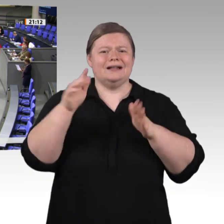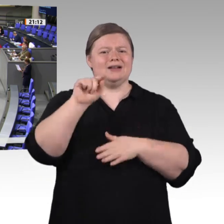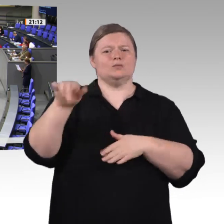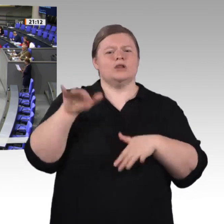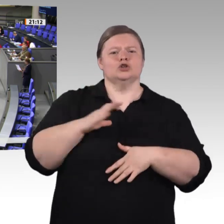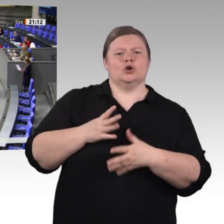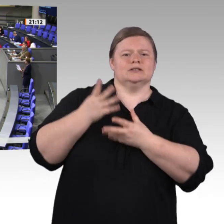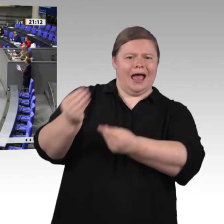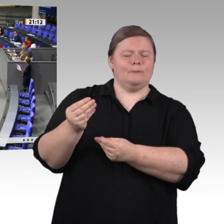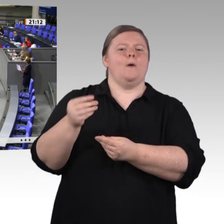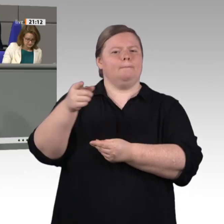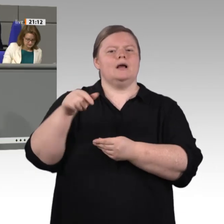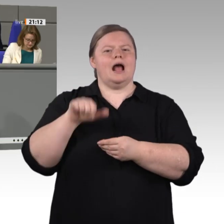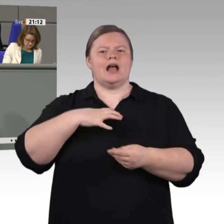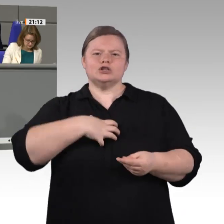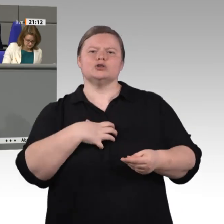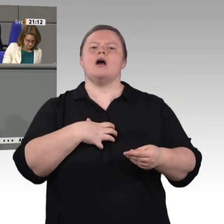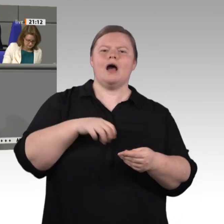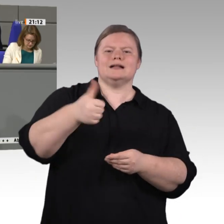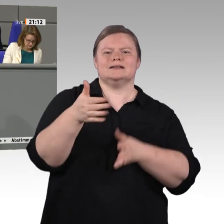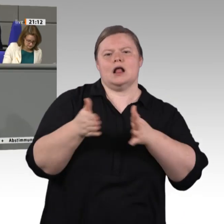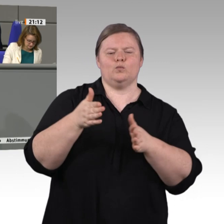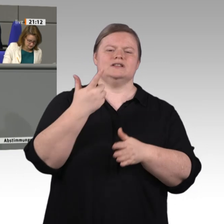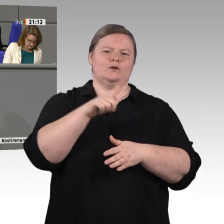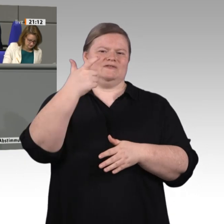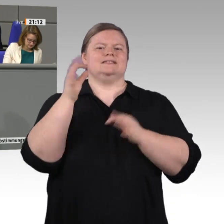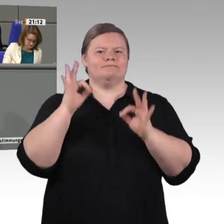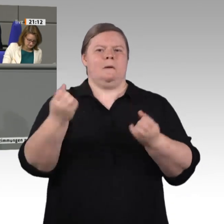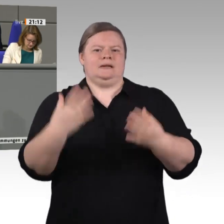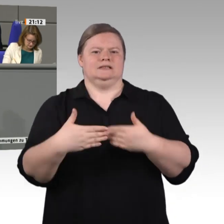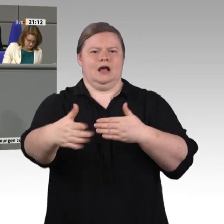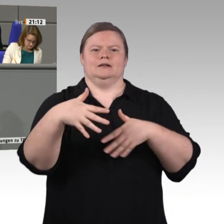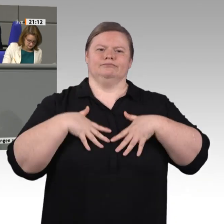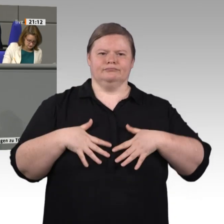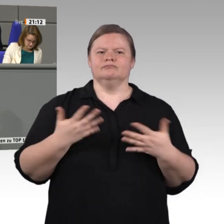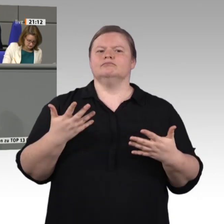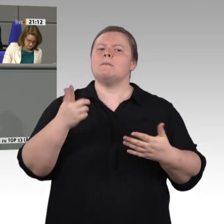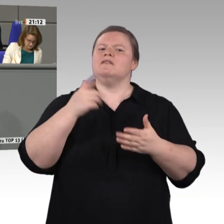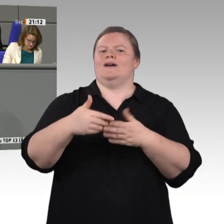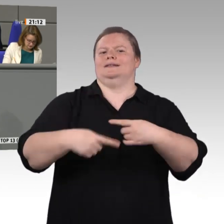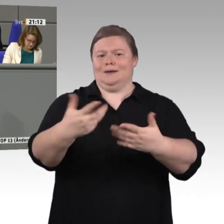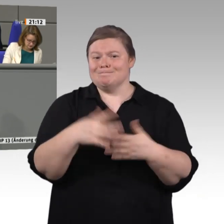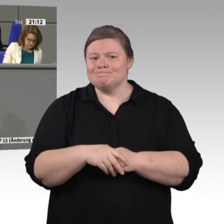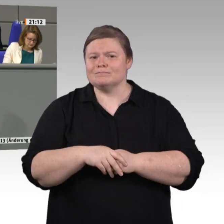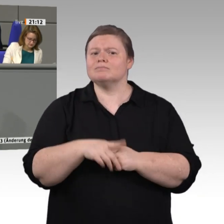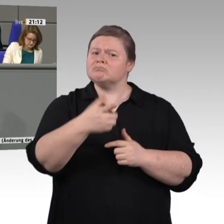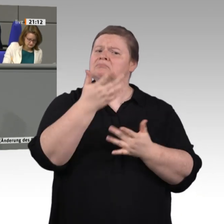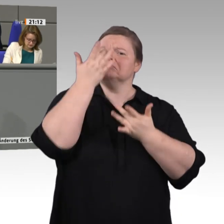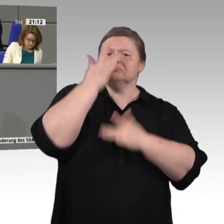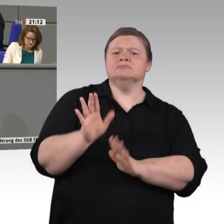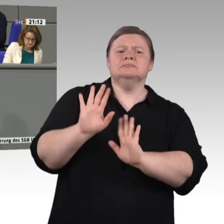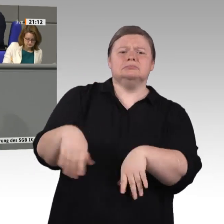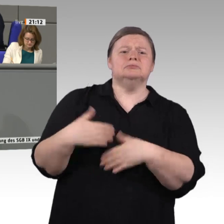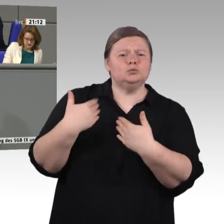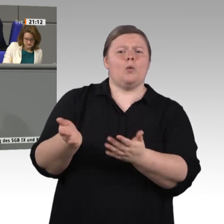sich handlungsfähig zeigen können, indem Sie diese Dinge mit aufgenommen hätten, die umfassenden Änderungsanträge, die im Ausschuss von den Freien Demokraten, von